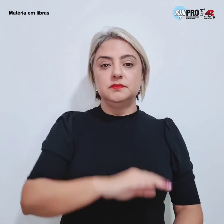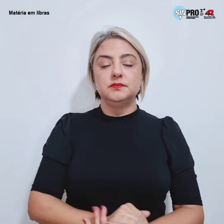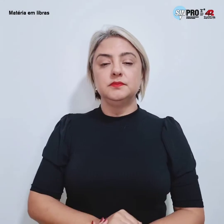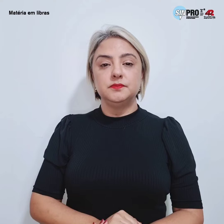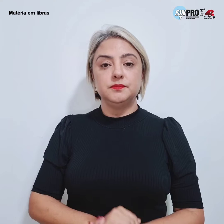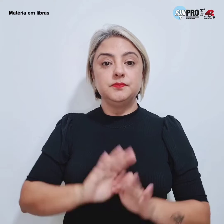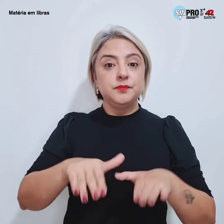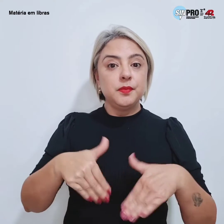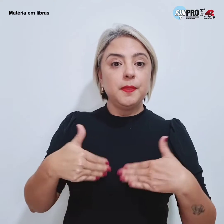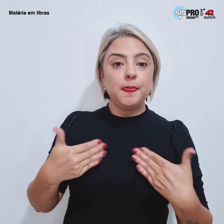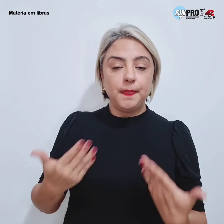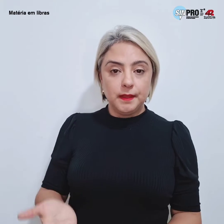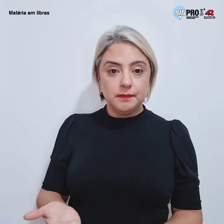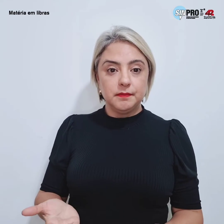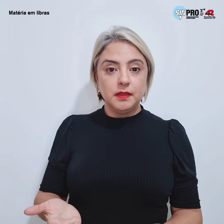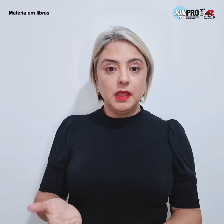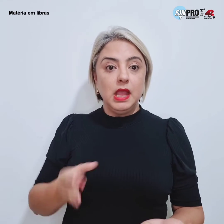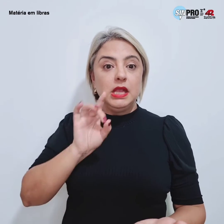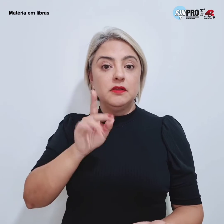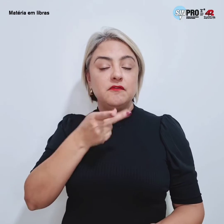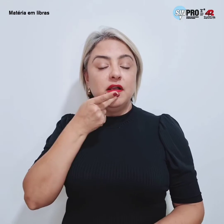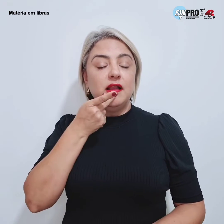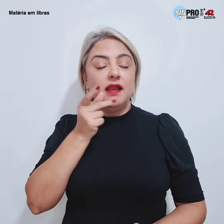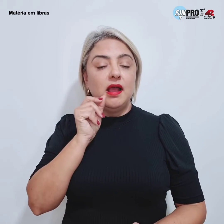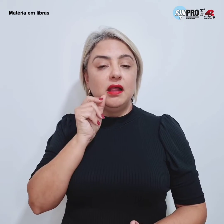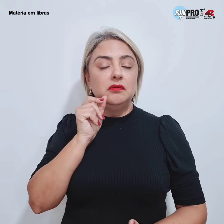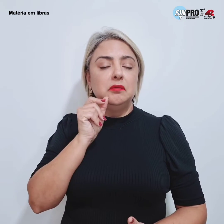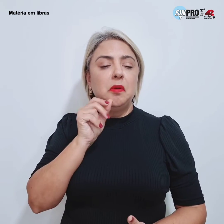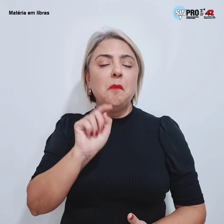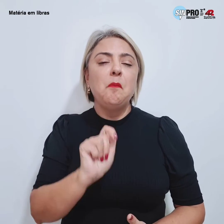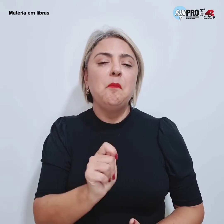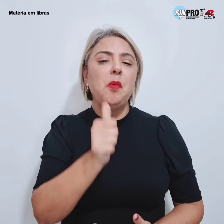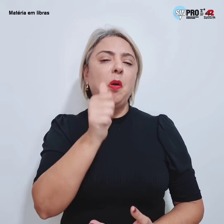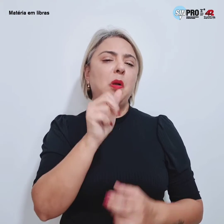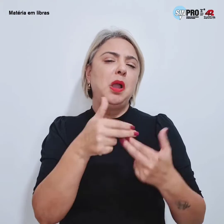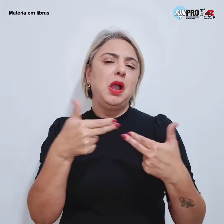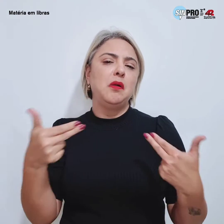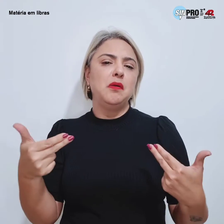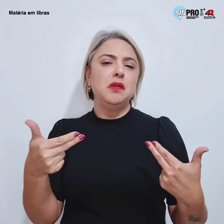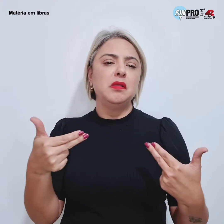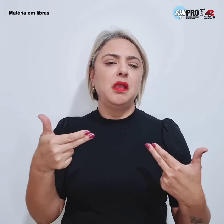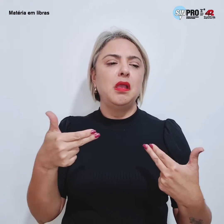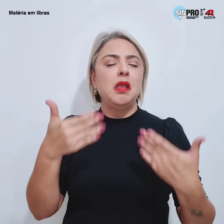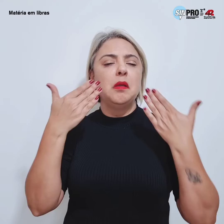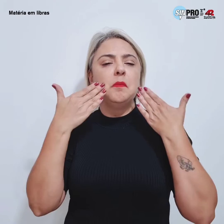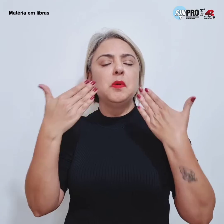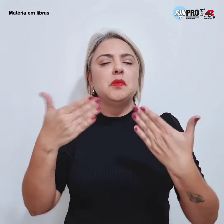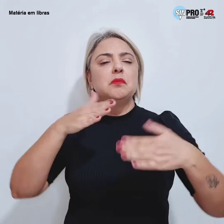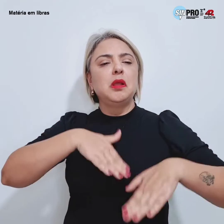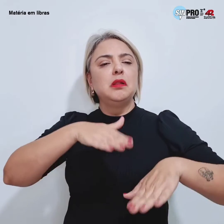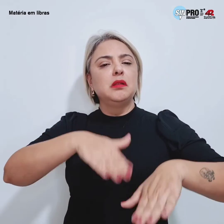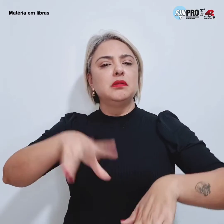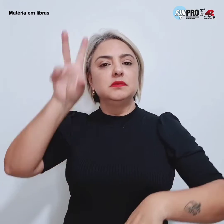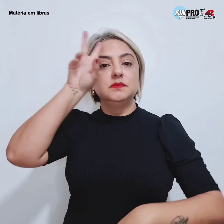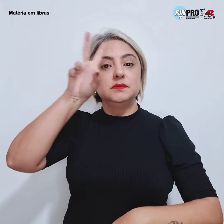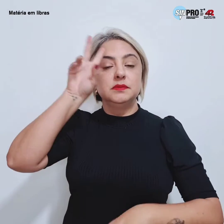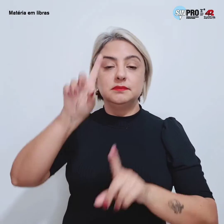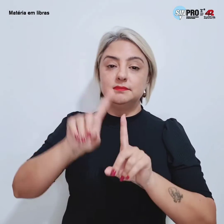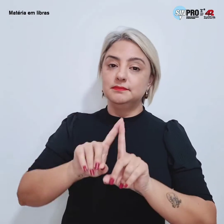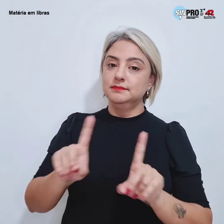Quando muito, citaram superficialmente as manifestações históricas, mas